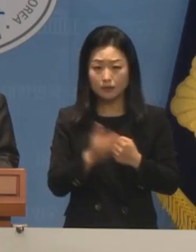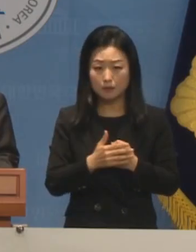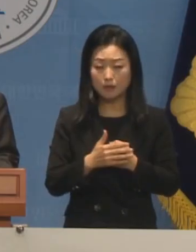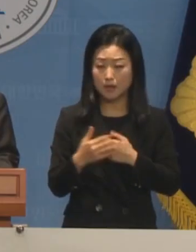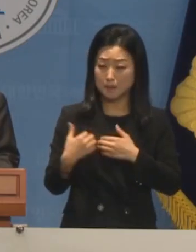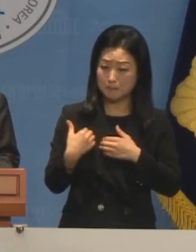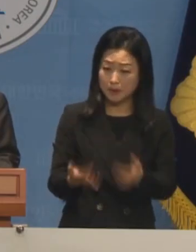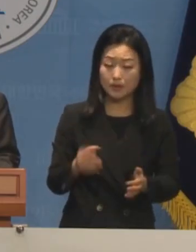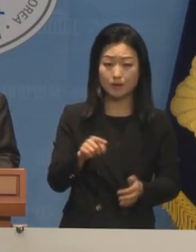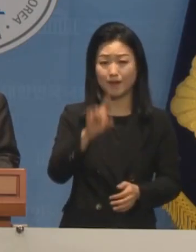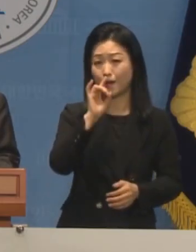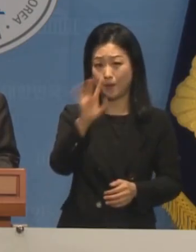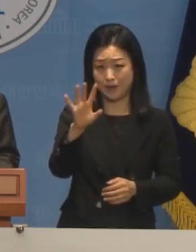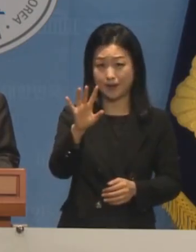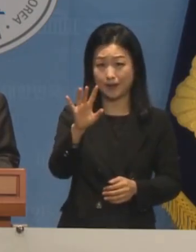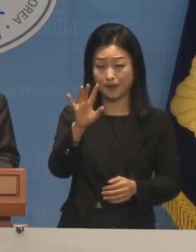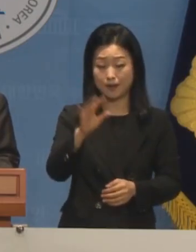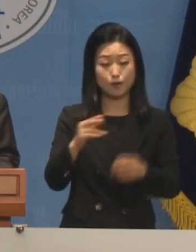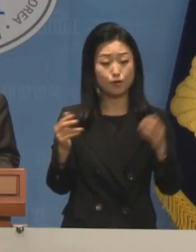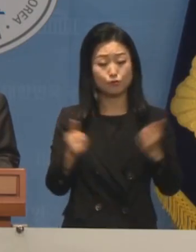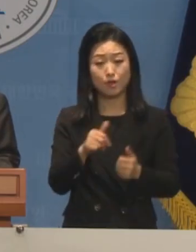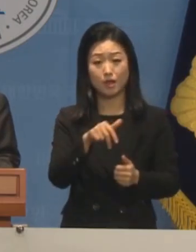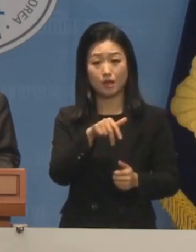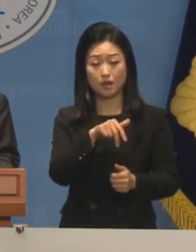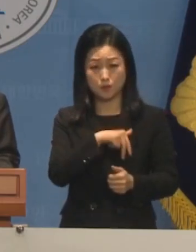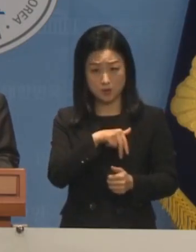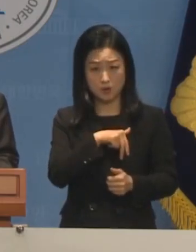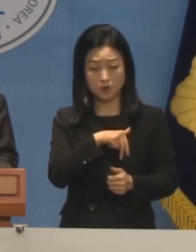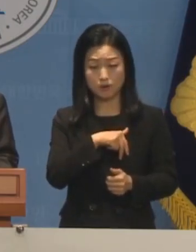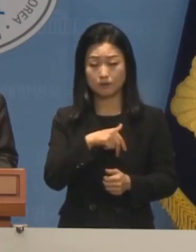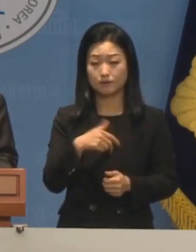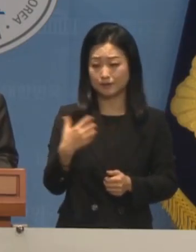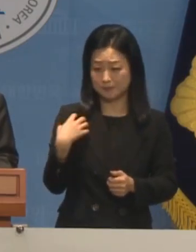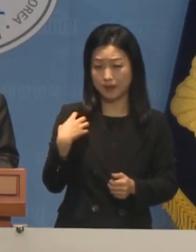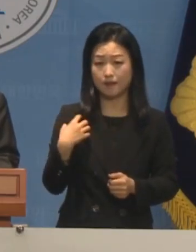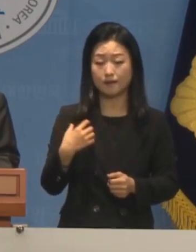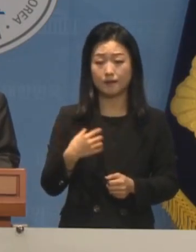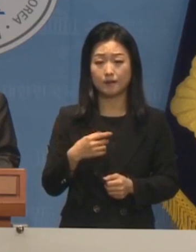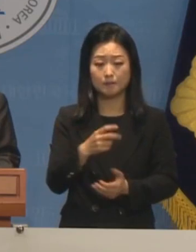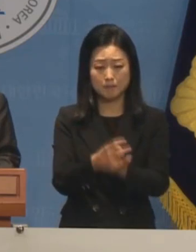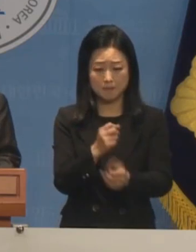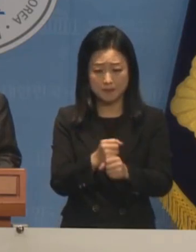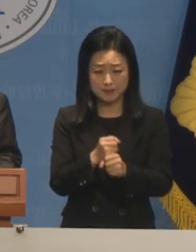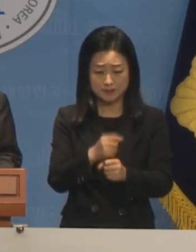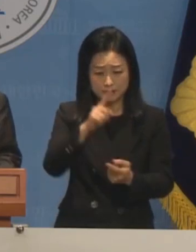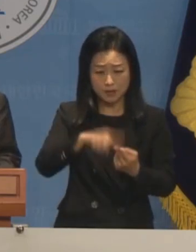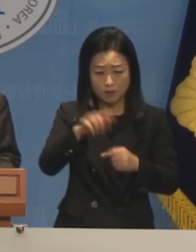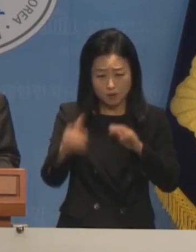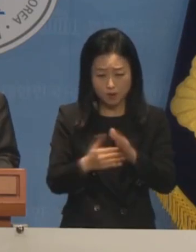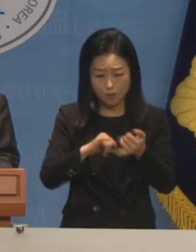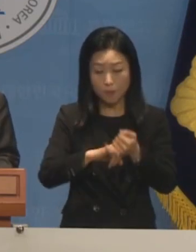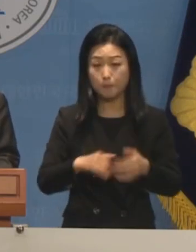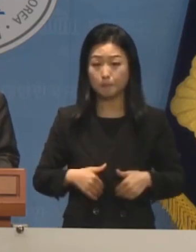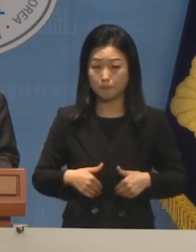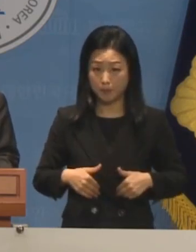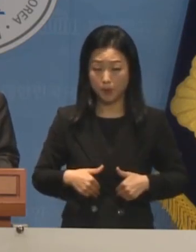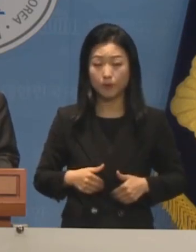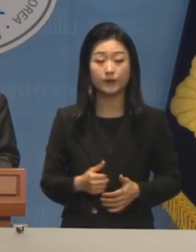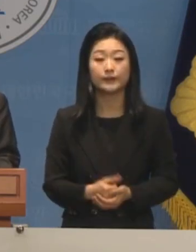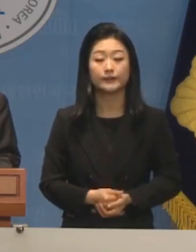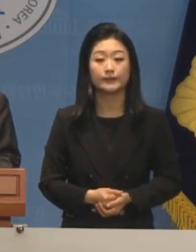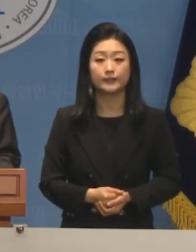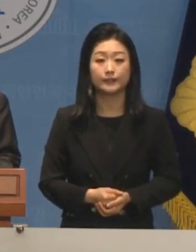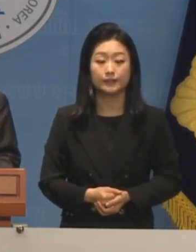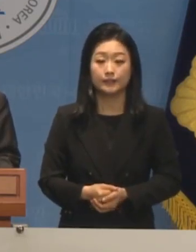것은 저를 비롯한 국회의 직무 6위입니다 조금 전 최의선 위원장님께서